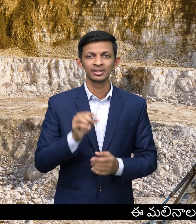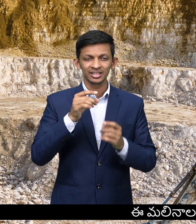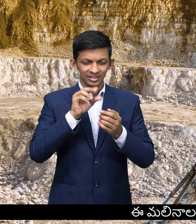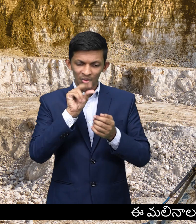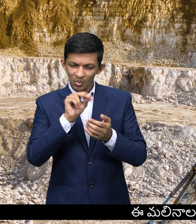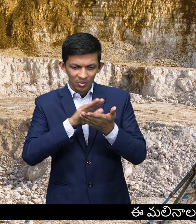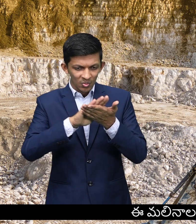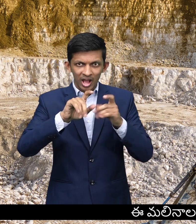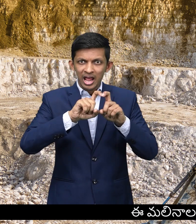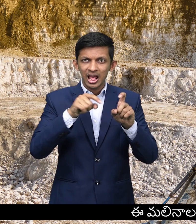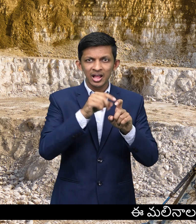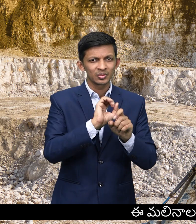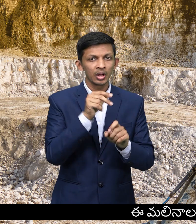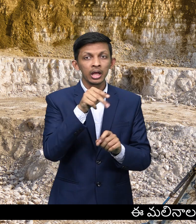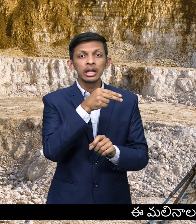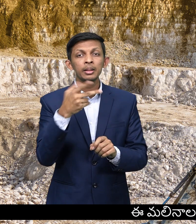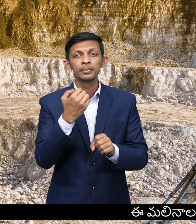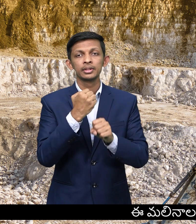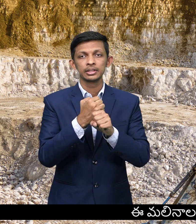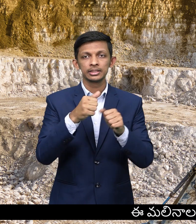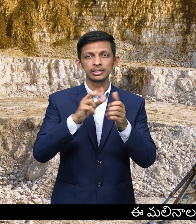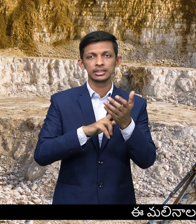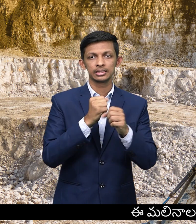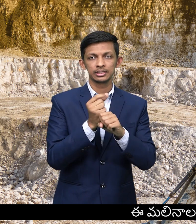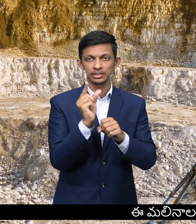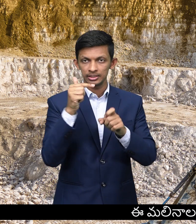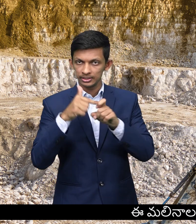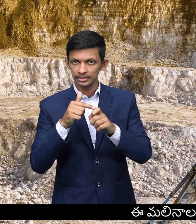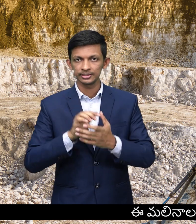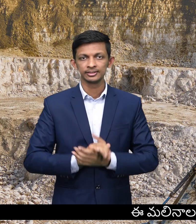ఈ మలినాలను గ్యాంగ్యూ అంటారు.